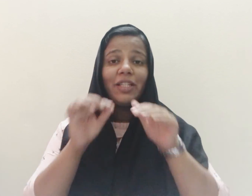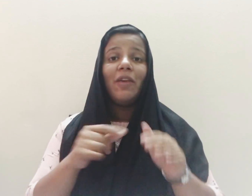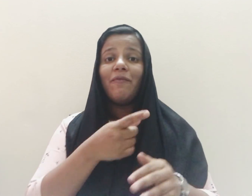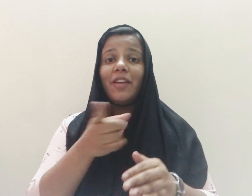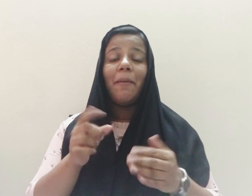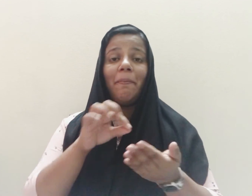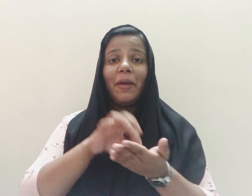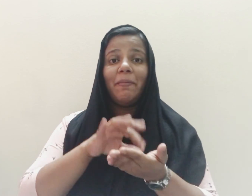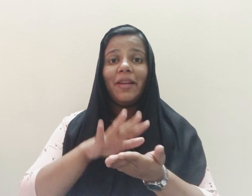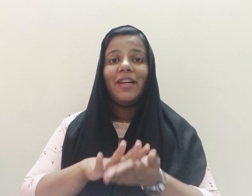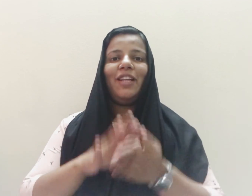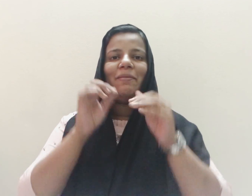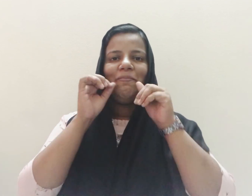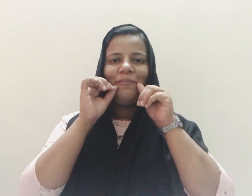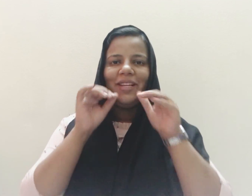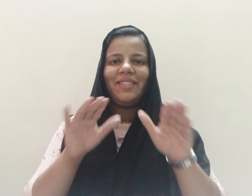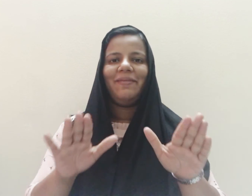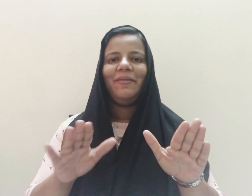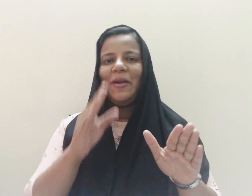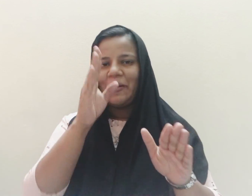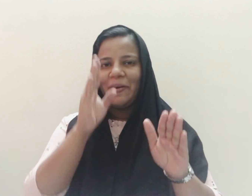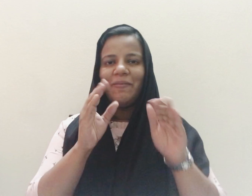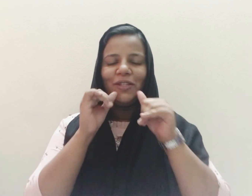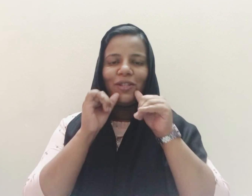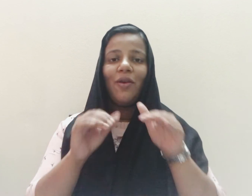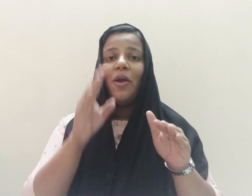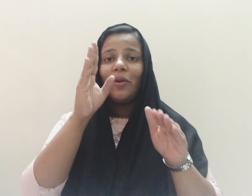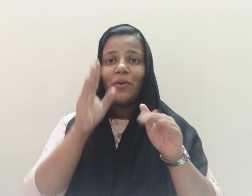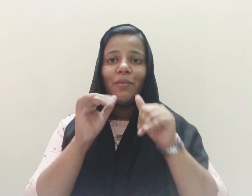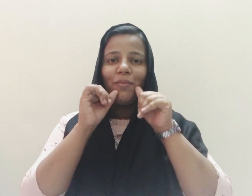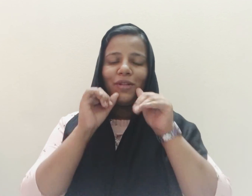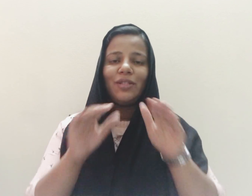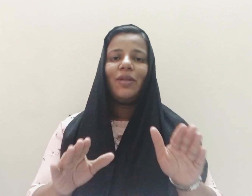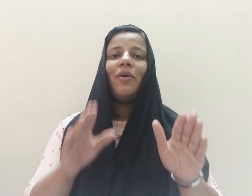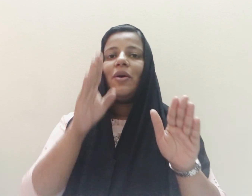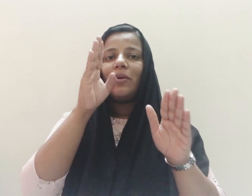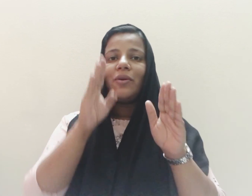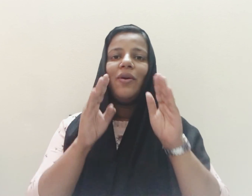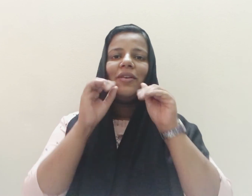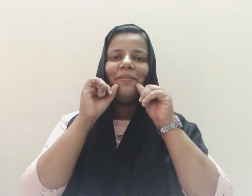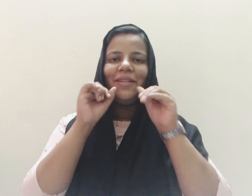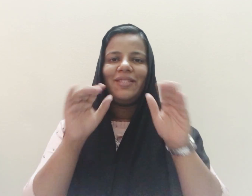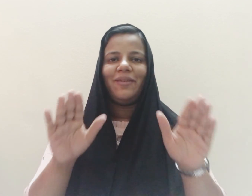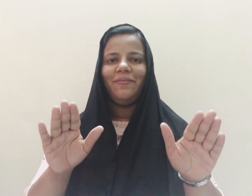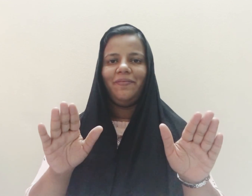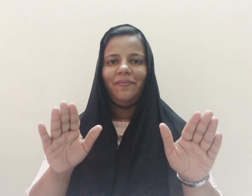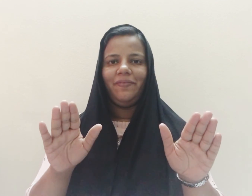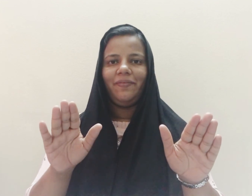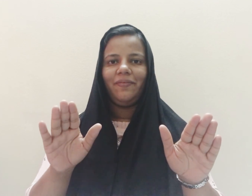റിയലി ബ്ലെസ്ഡ്, വി ആർ പെർമനൻ്റ് blessed. God bless you. God bless you. God bless you.